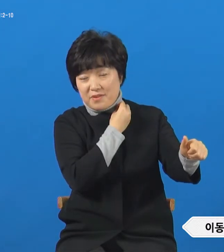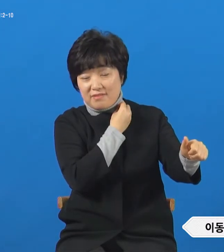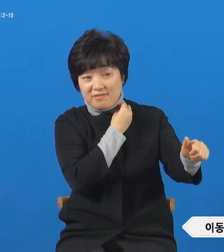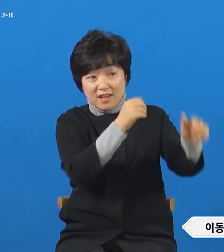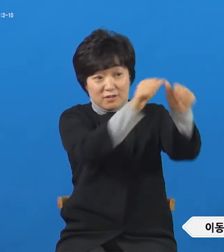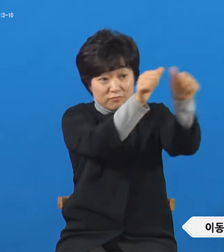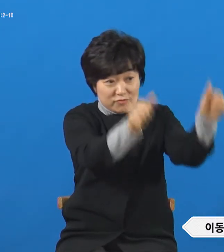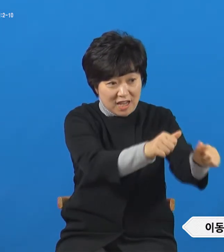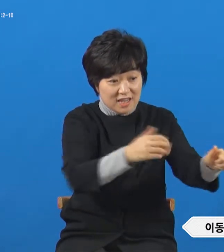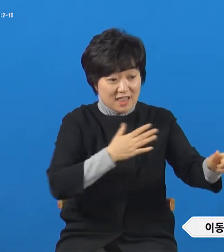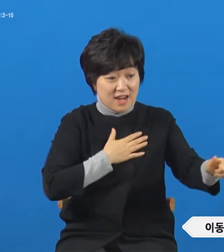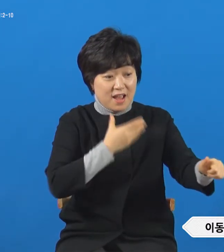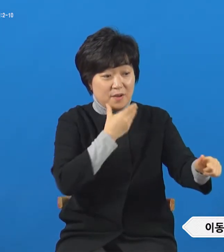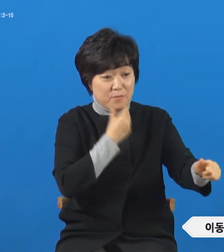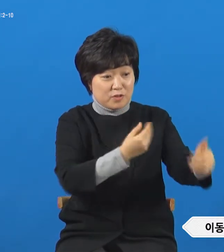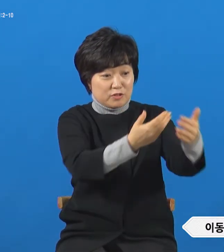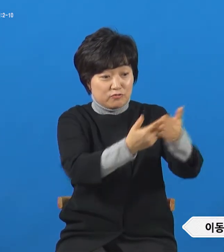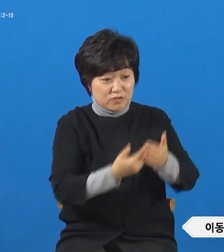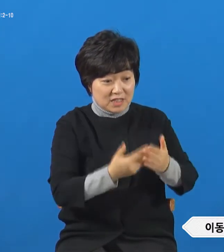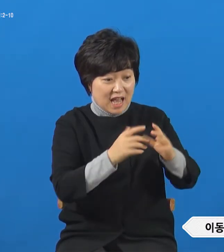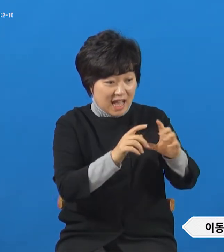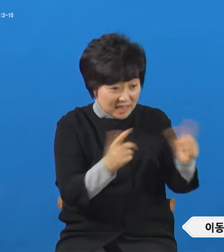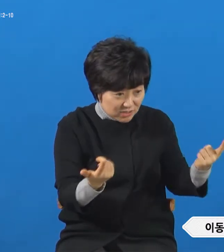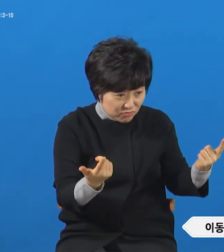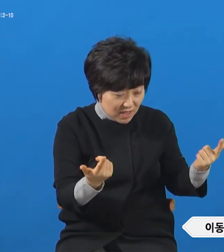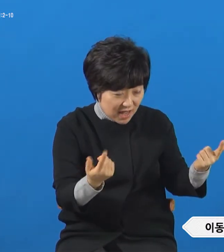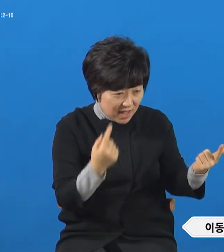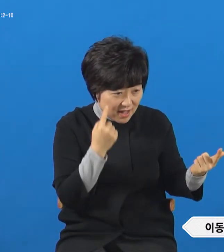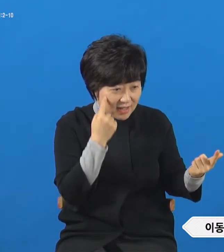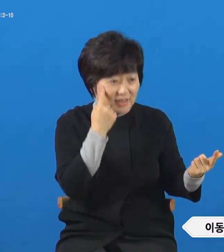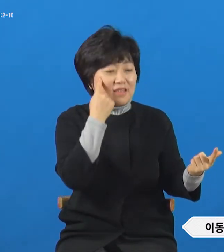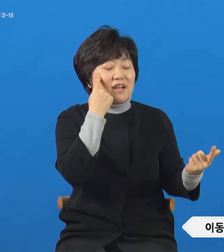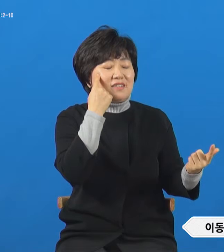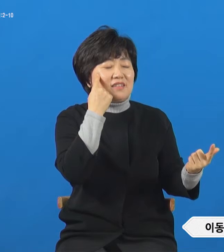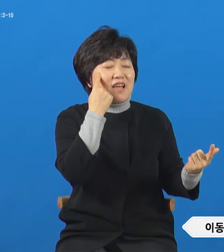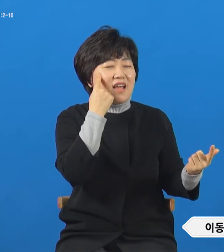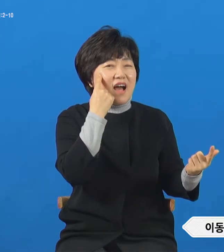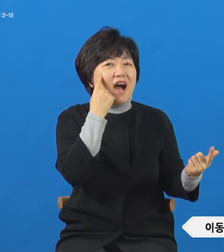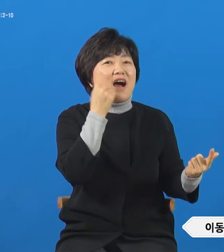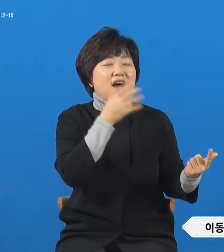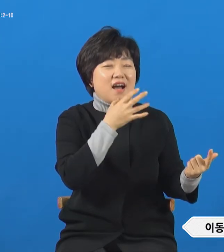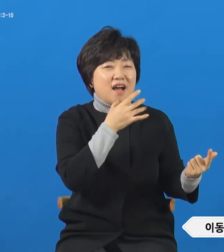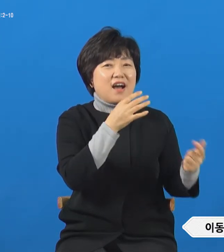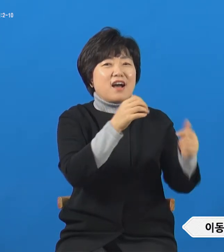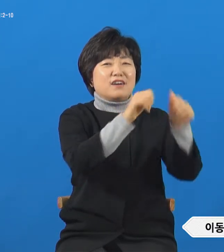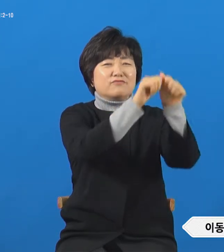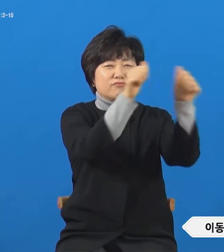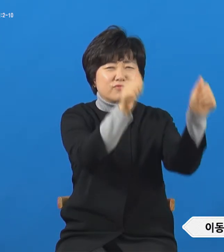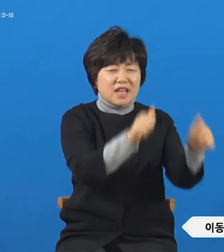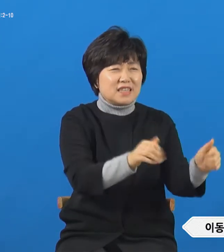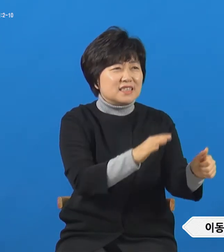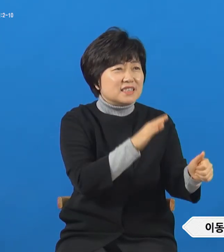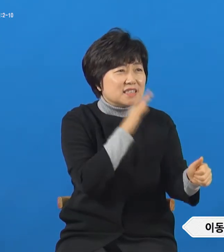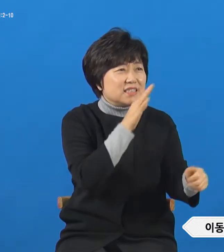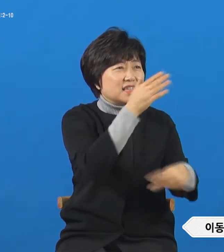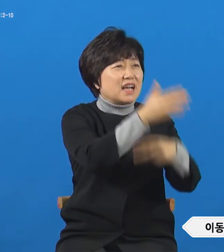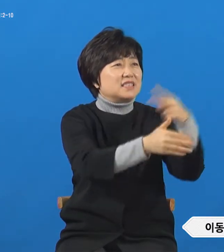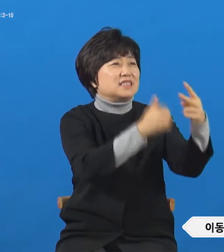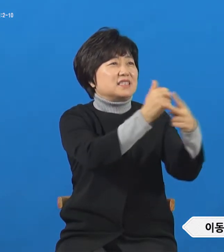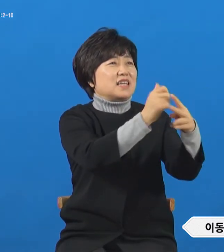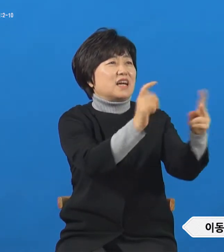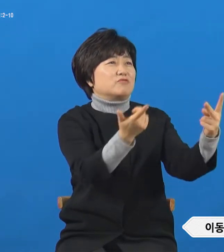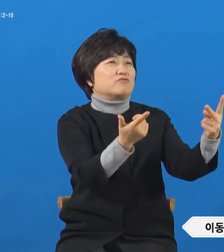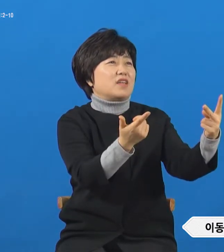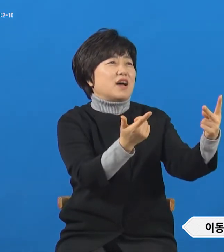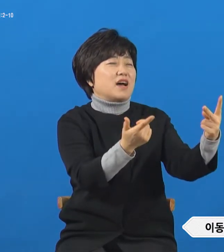우리를 행복하지 못하게 한다고 드디어 깨달았을 때, 우리는 비로소 그때 우상이 진짜 신이 아니라